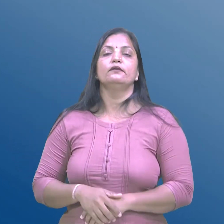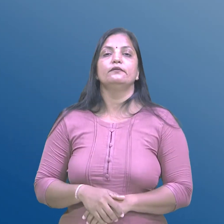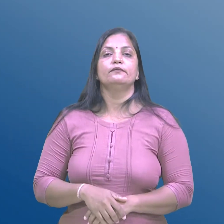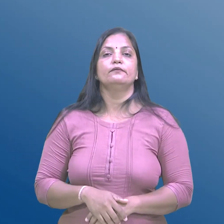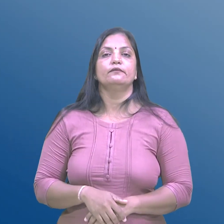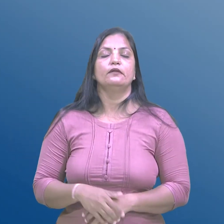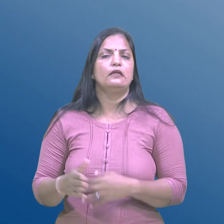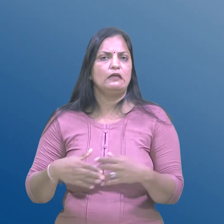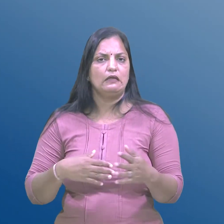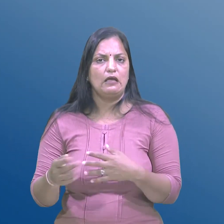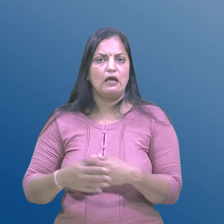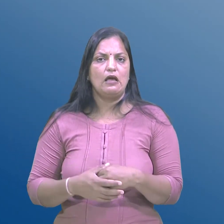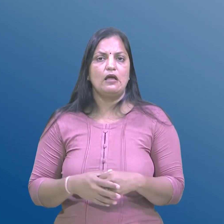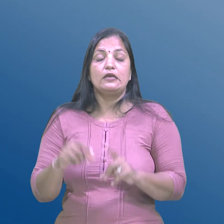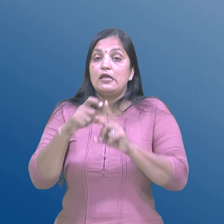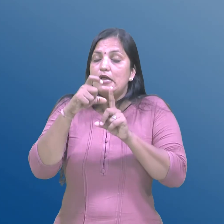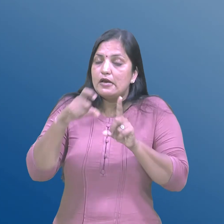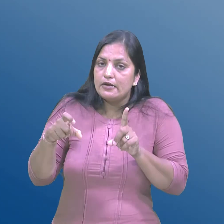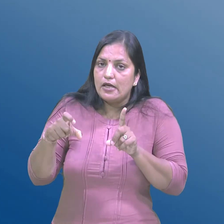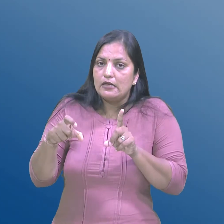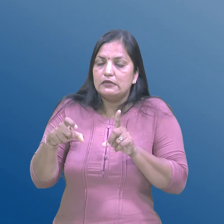કોઈ પણ જોખમી પરિસ્થિતિઓ વિશે